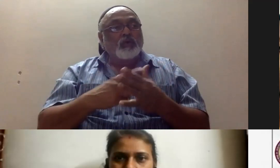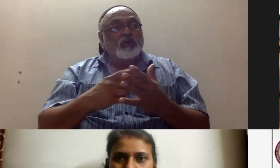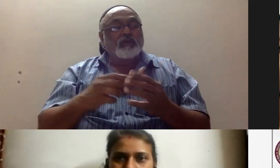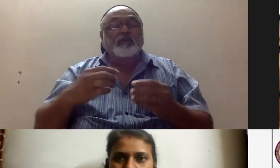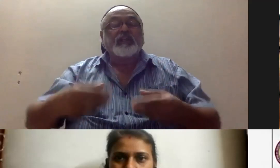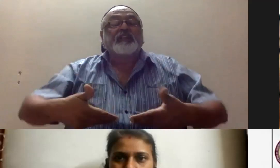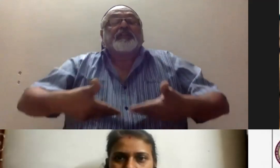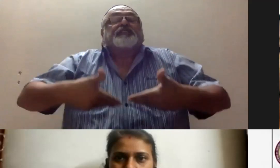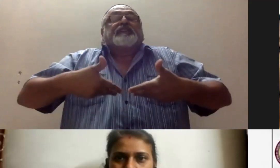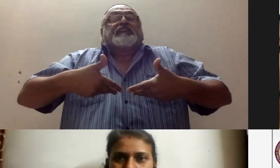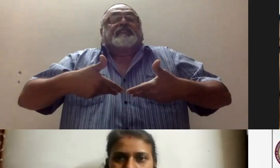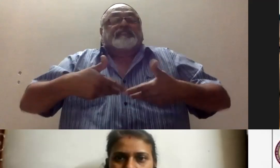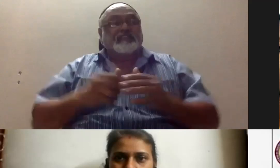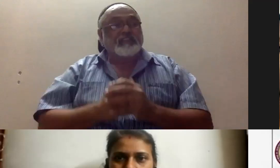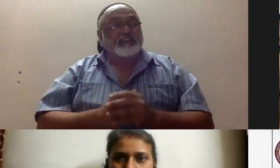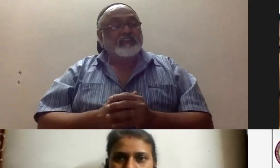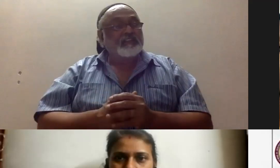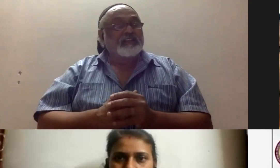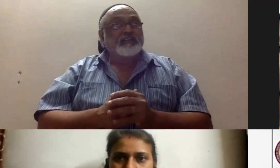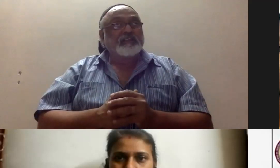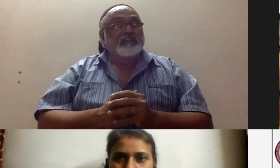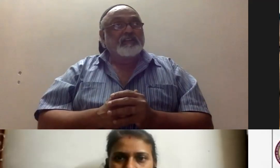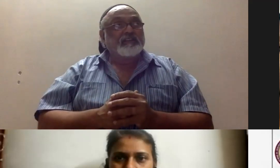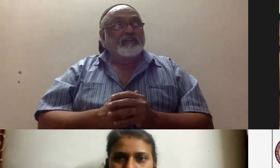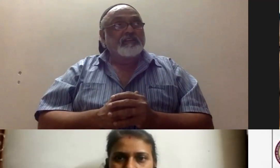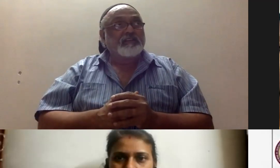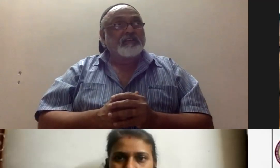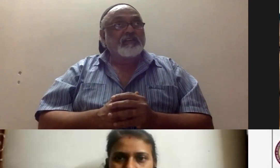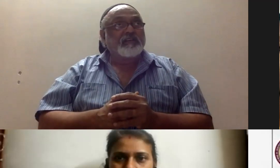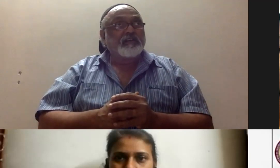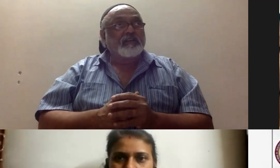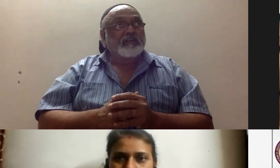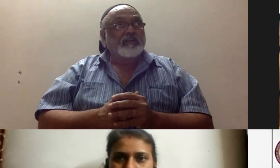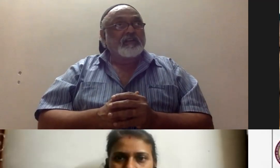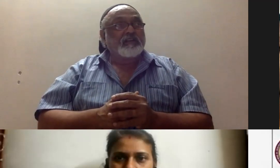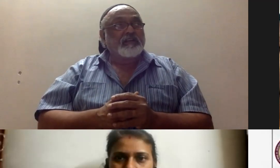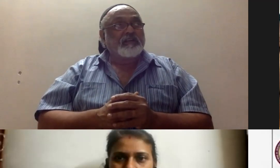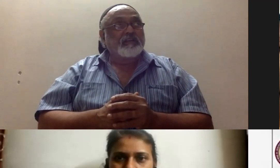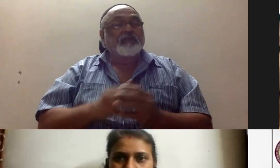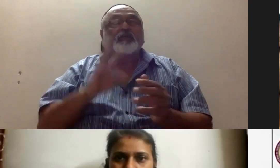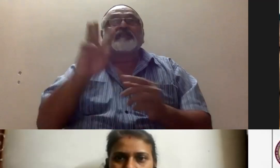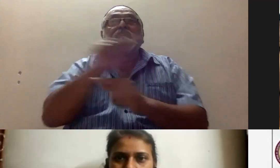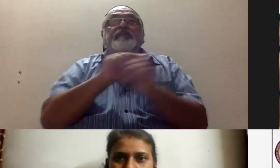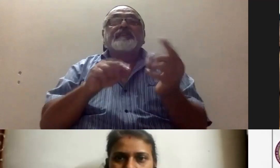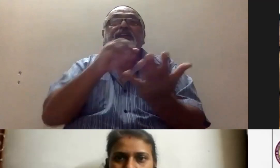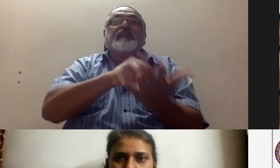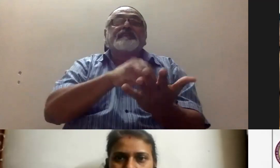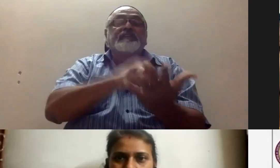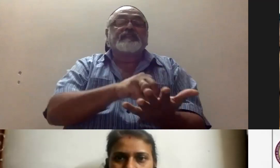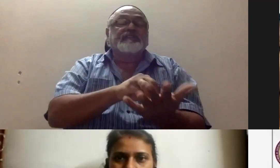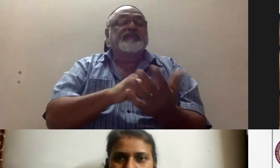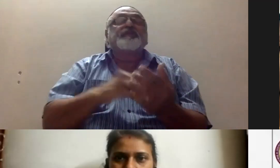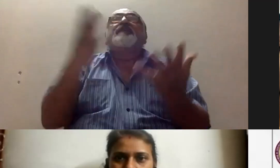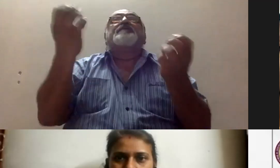उन्होंने प्रमाणित कर दिया कि केवल आरक्षण, केवल हम लोग, कुछ लोग कहते हैं कि हमें 3% आरक्षण पर्याप्त नहीं है, सरकार